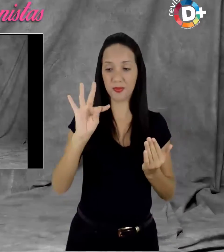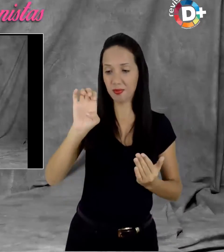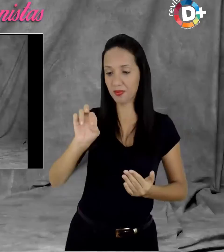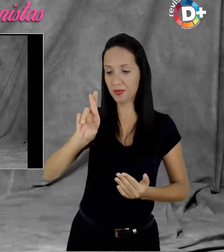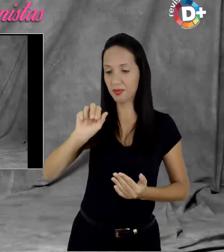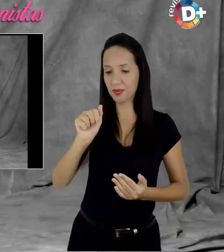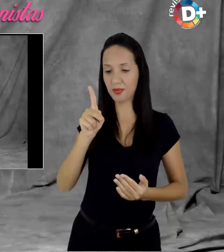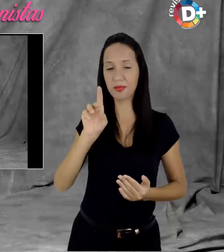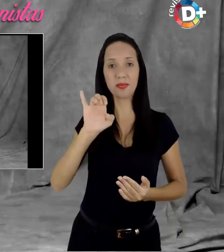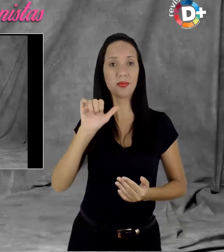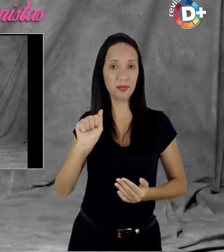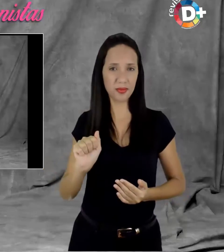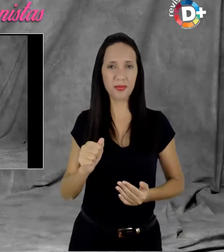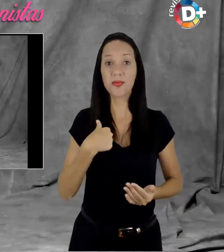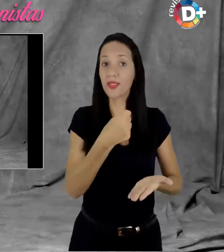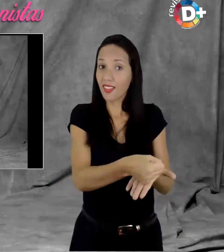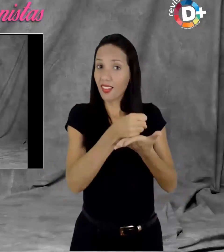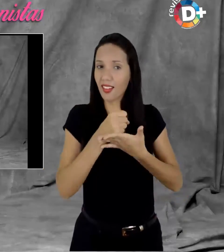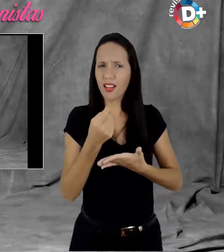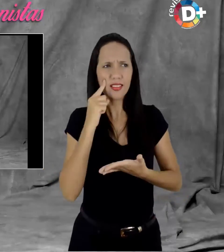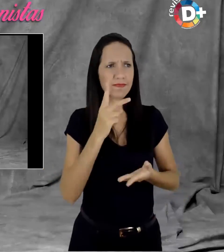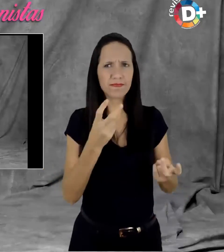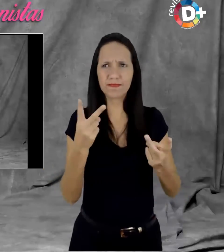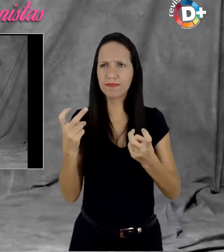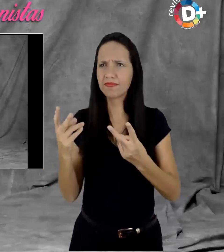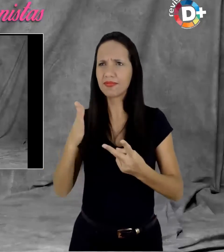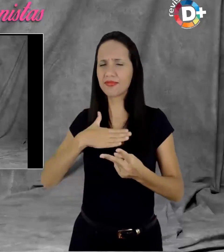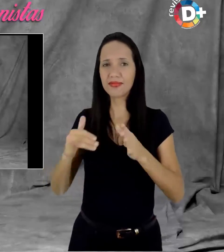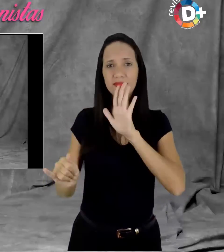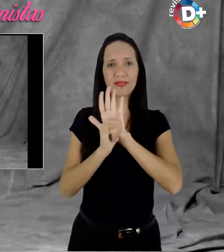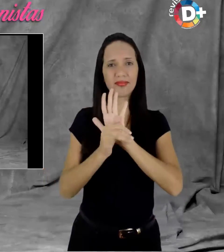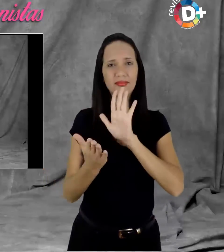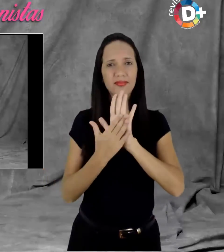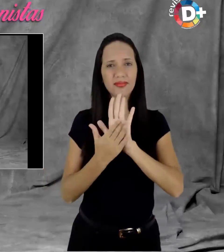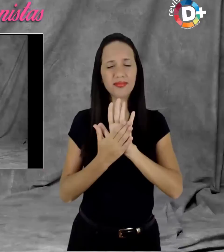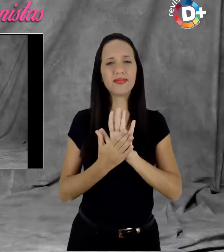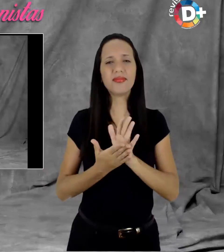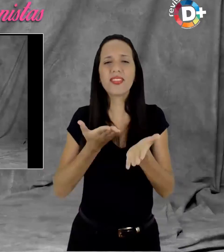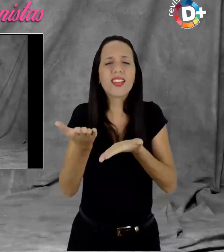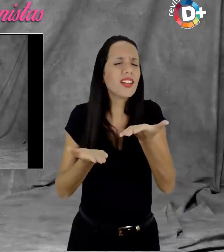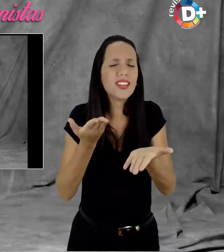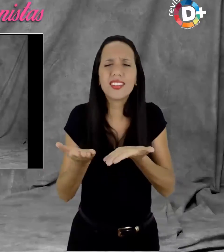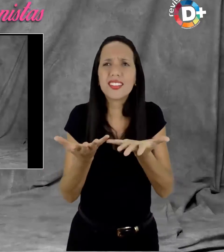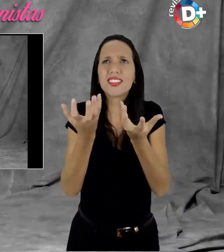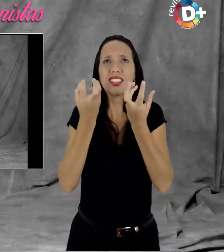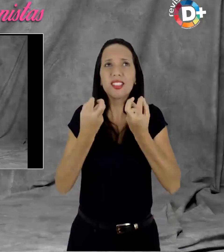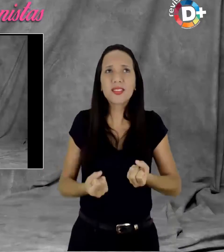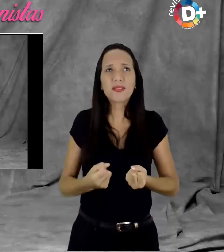muito beneficiada pela psicoterapia. Ajudou-me a ver a minha identidade. O tratamento